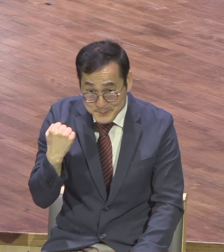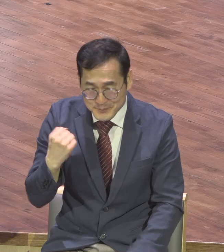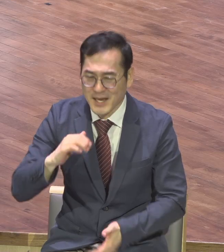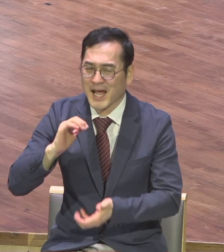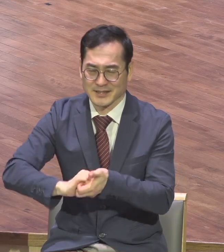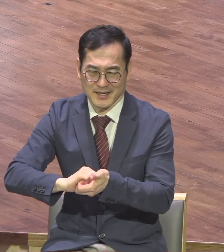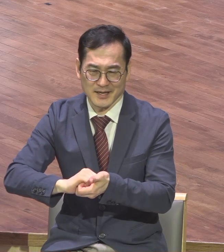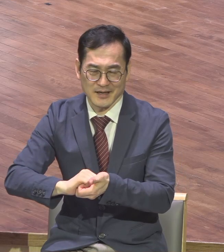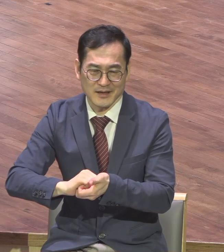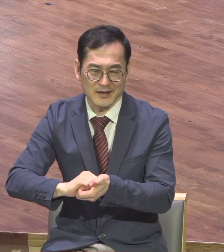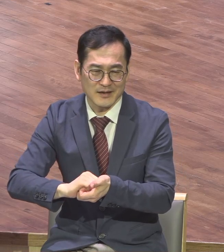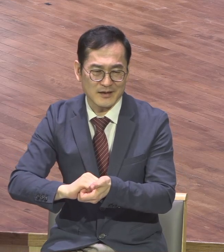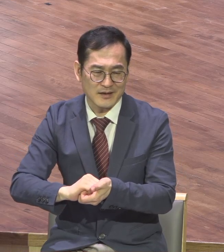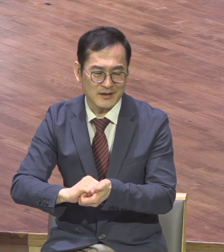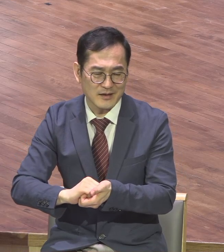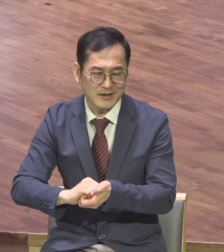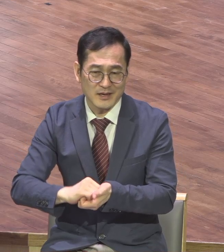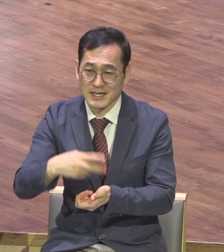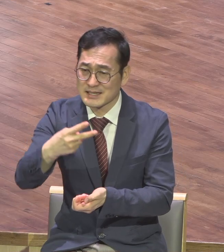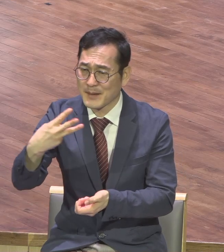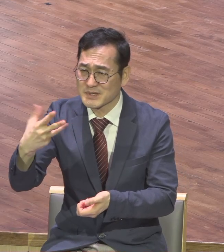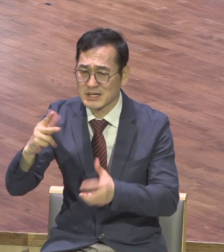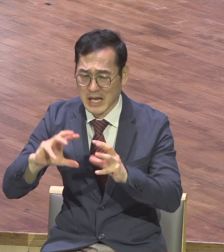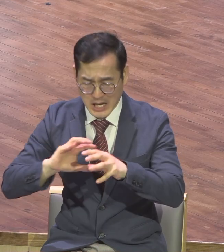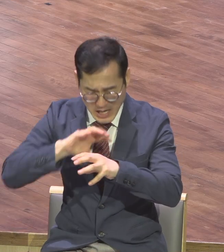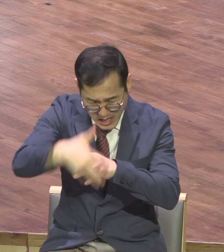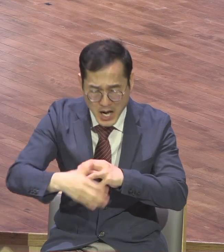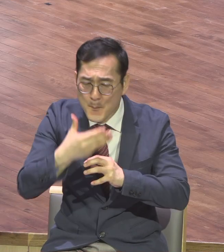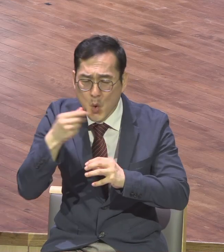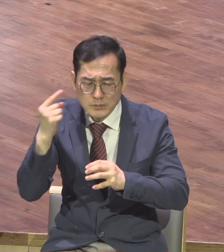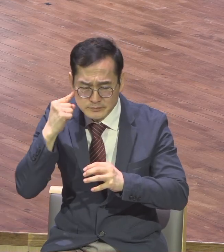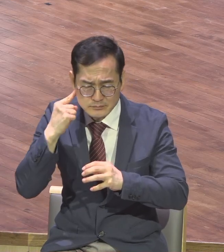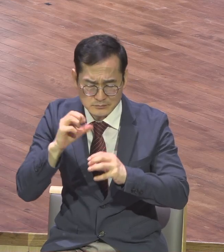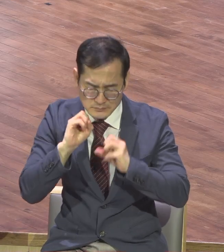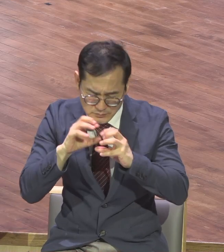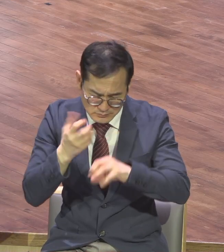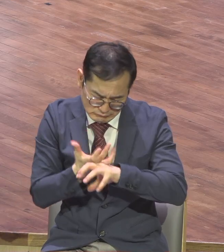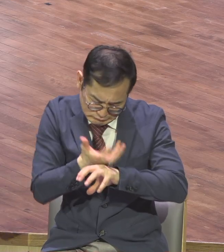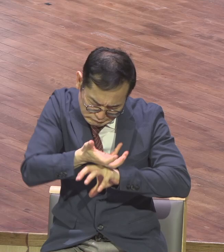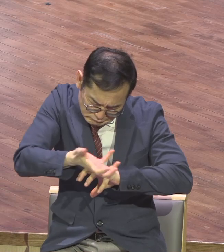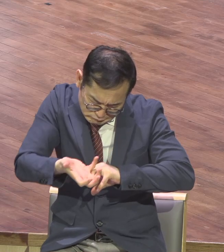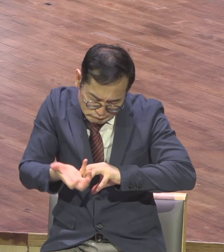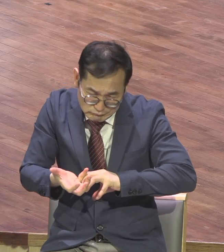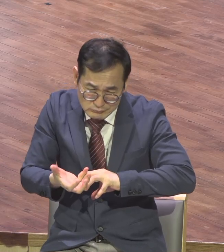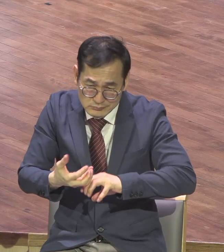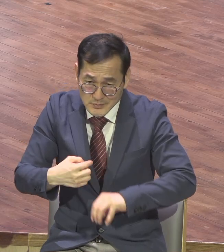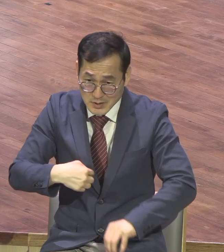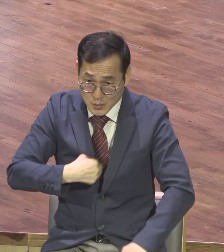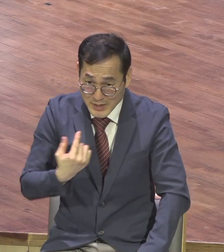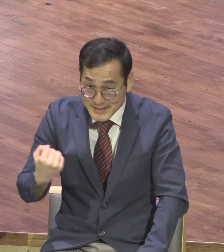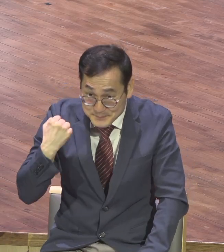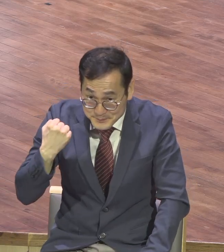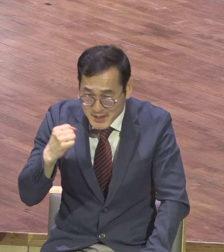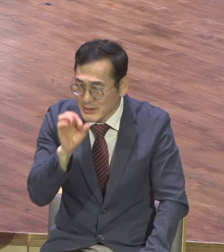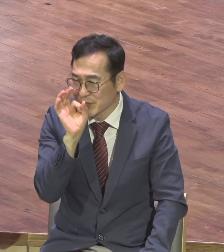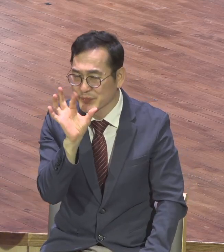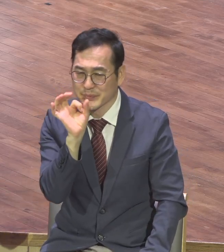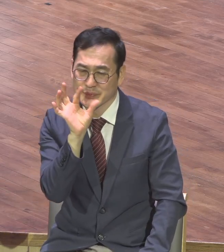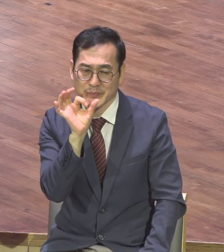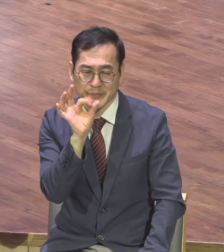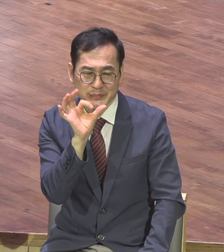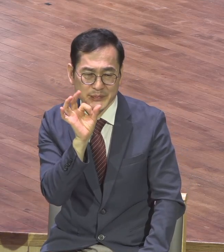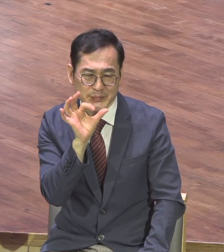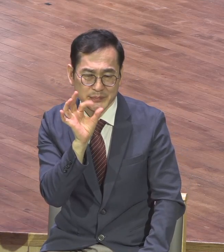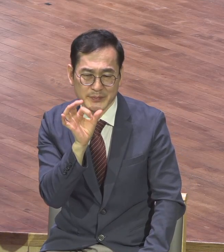우리가 어떻게 237 나라 5천 조 복음합니까? 못합니다. 그래서 중요한 것이